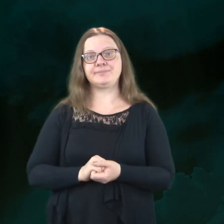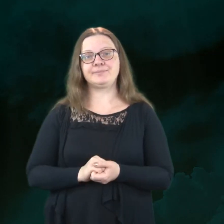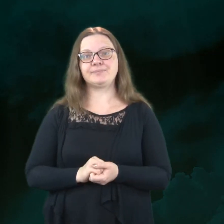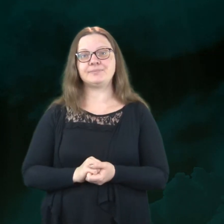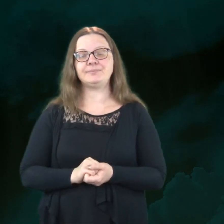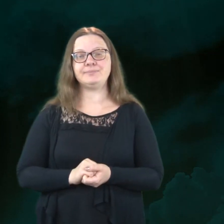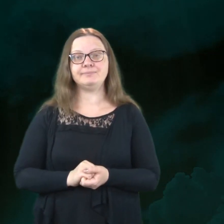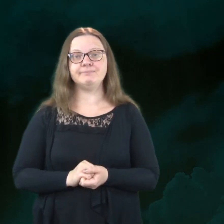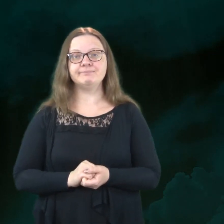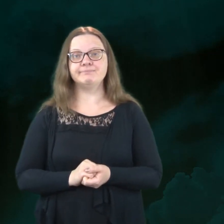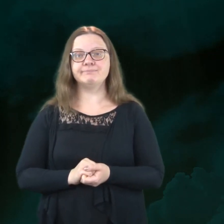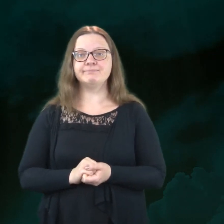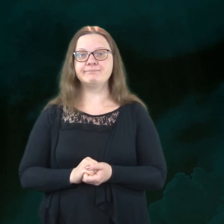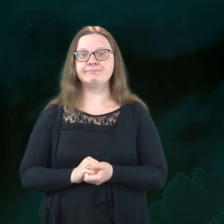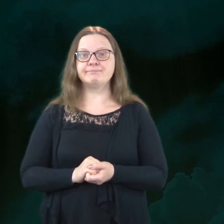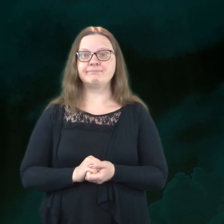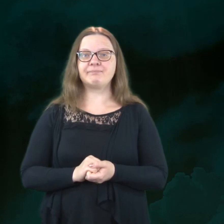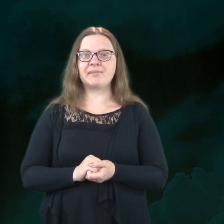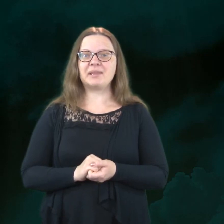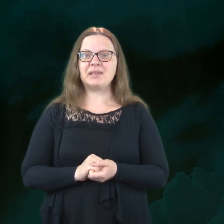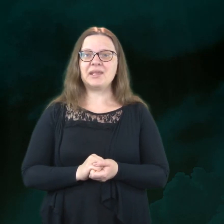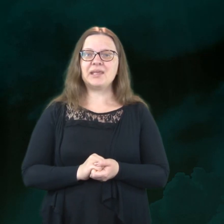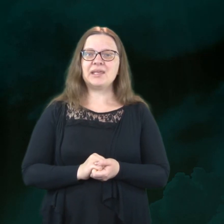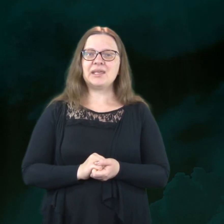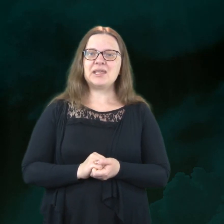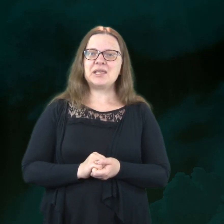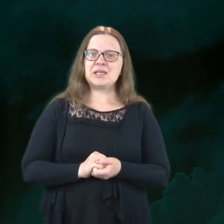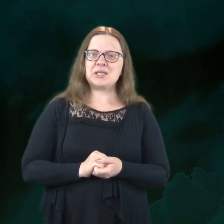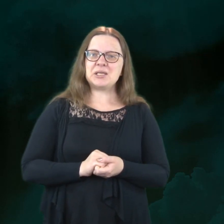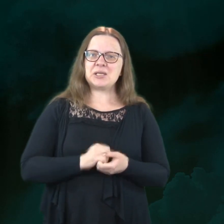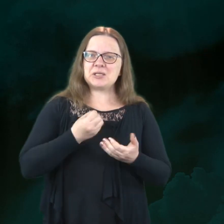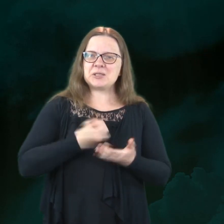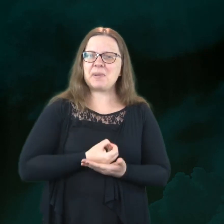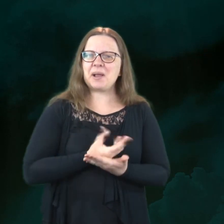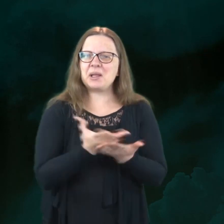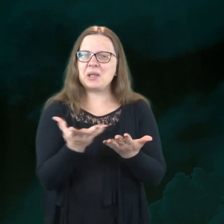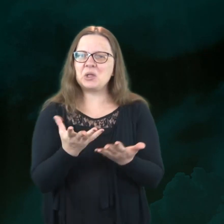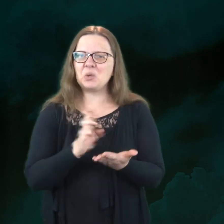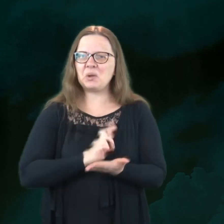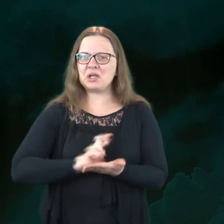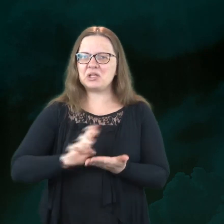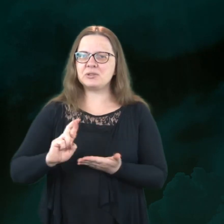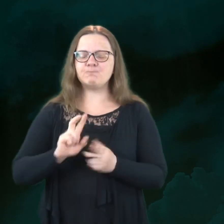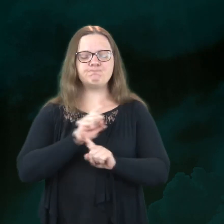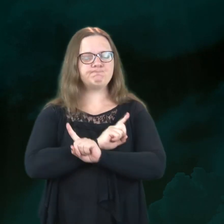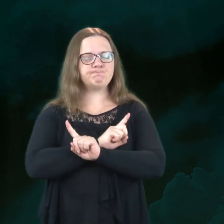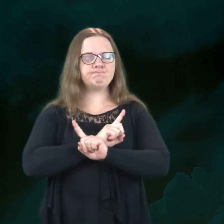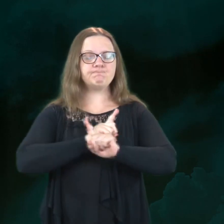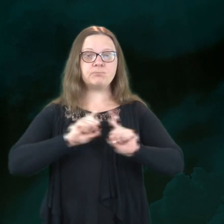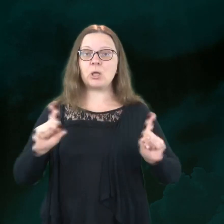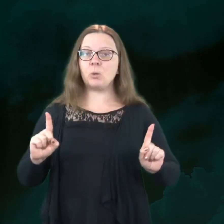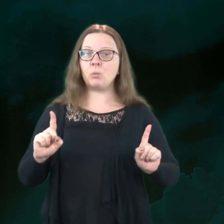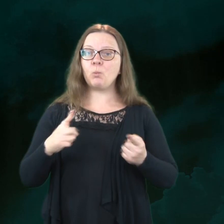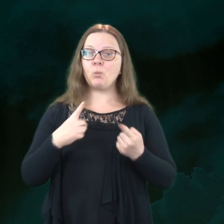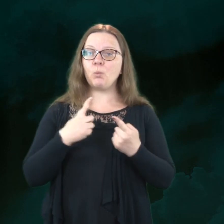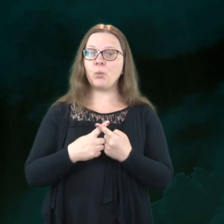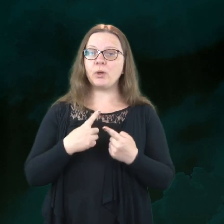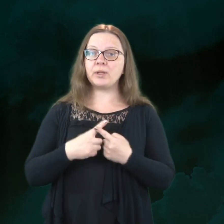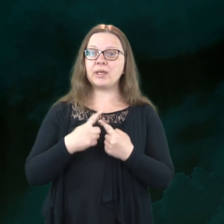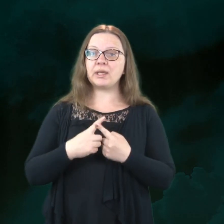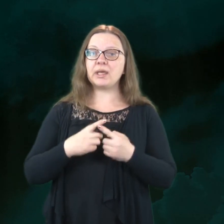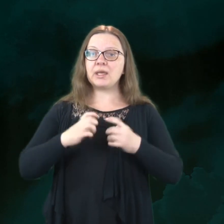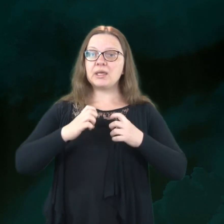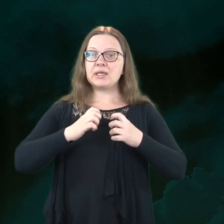E não estamos espalhando uma religião. Nós estamos espalhando um reino.